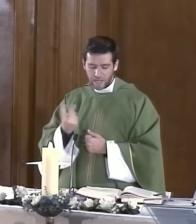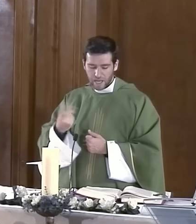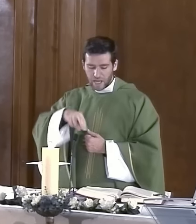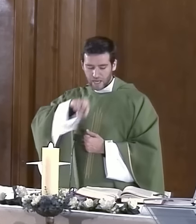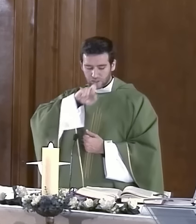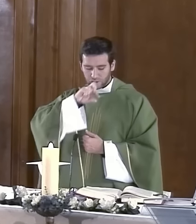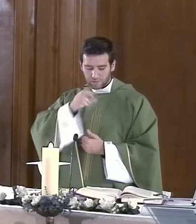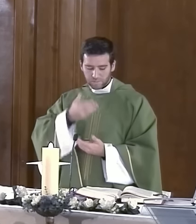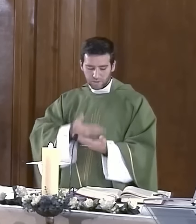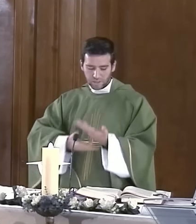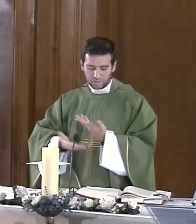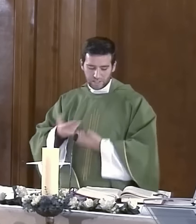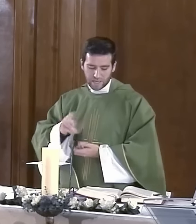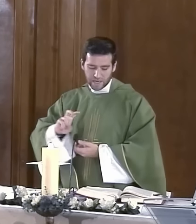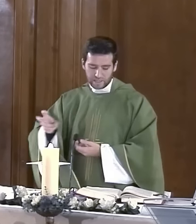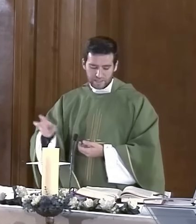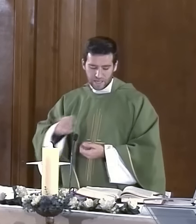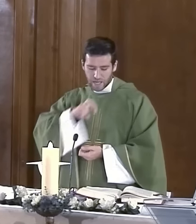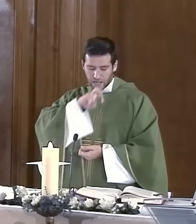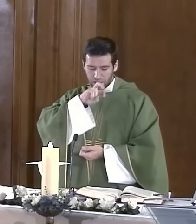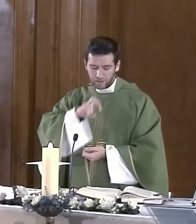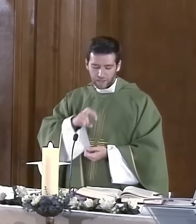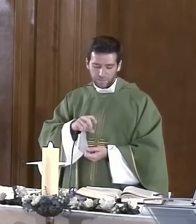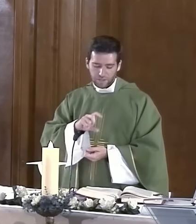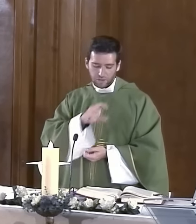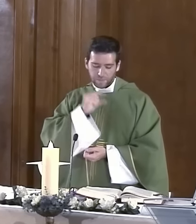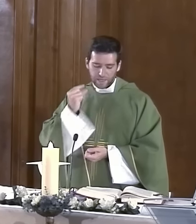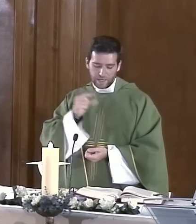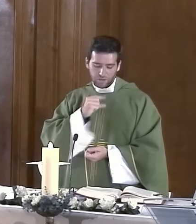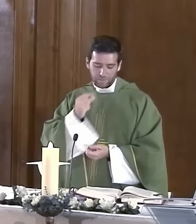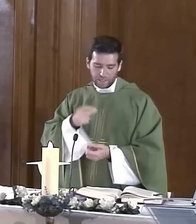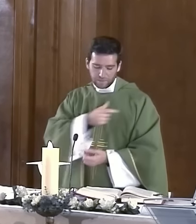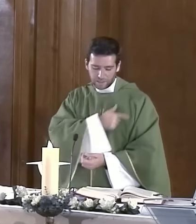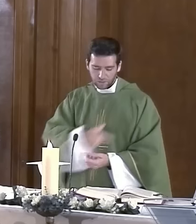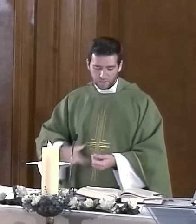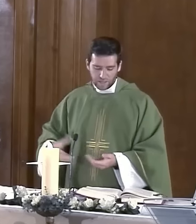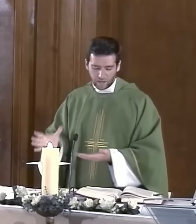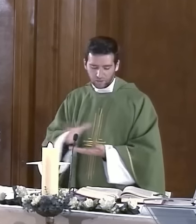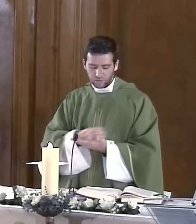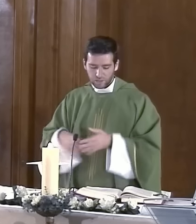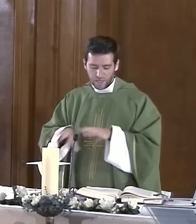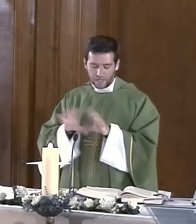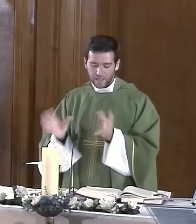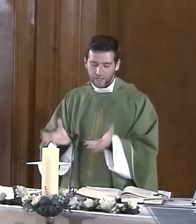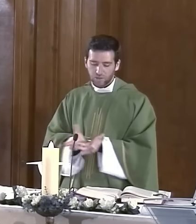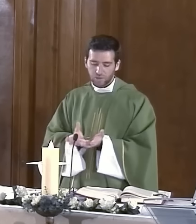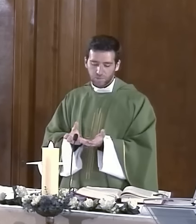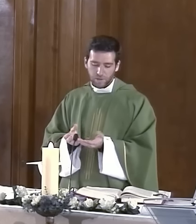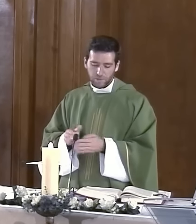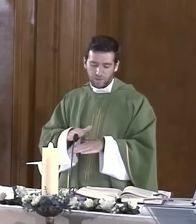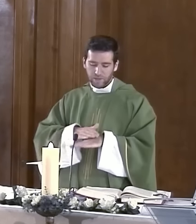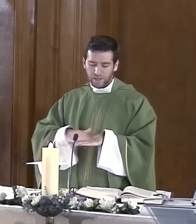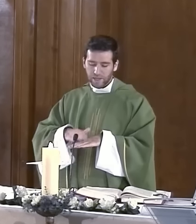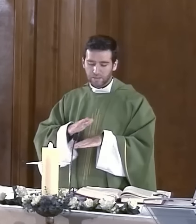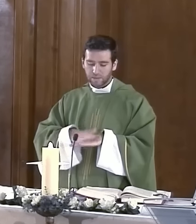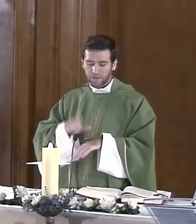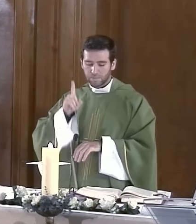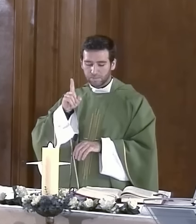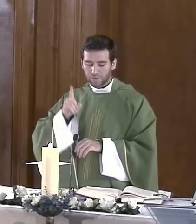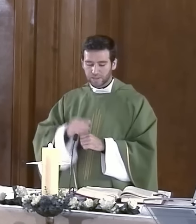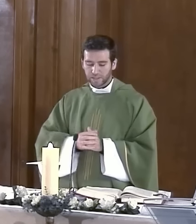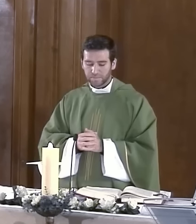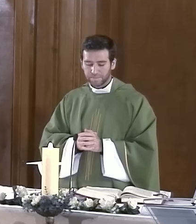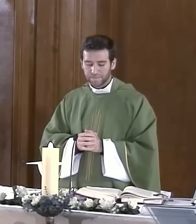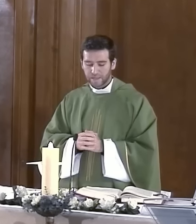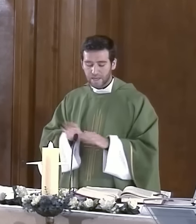José, a sus obispos auxiliares, al orden episcopal, a los presbíteros y diáconos, y a todo el pueblo redimido